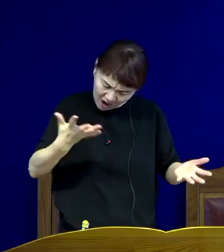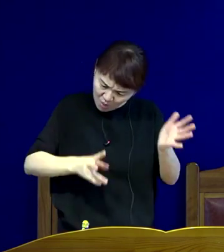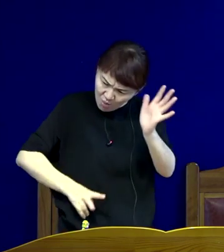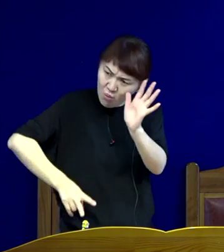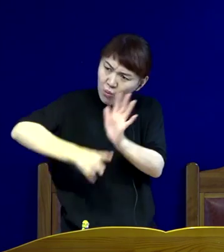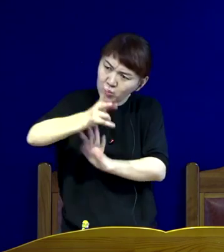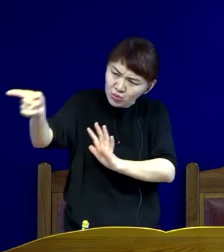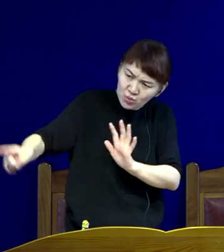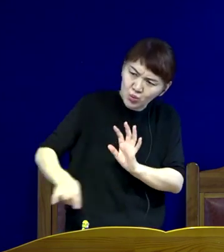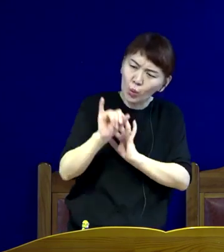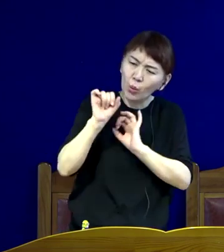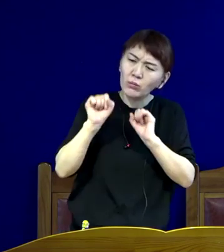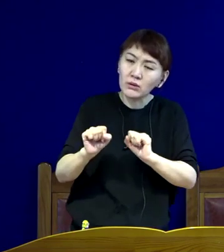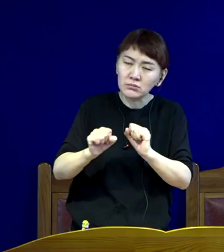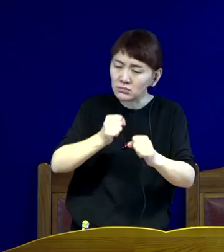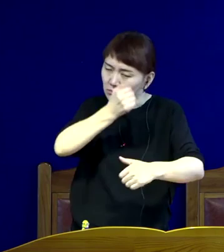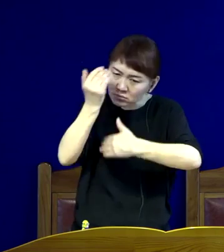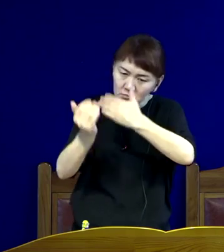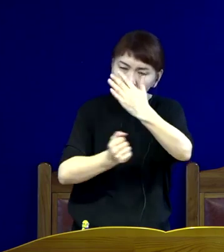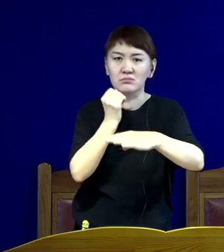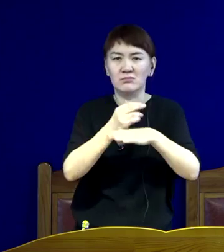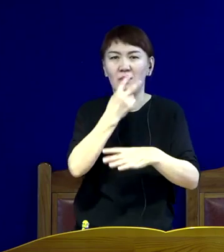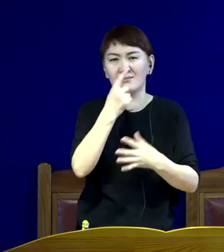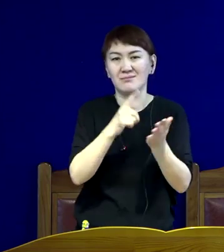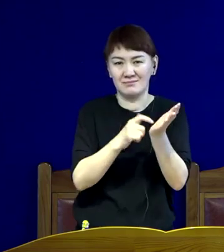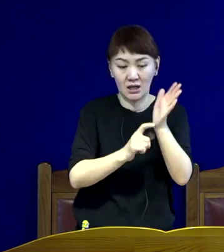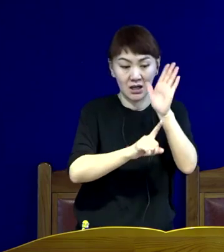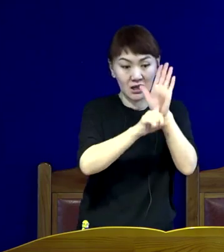창세기 2장 18절.